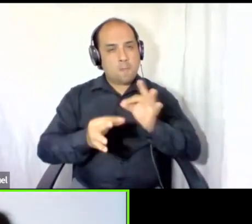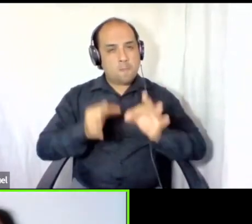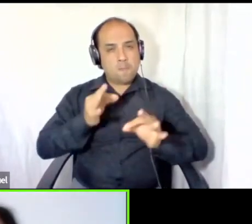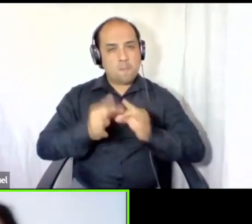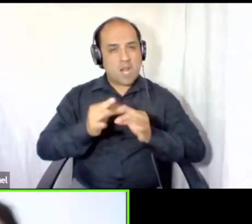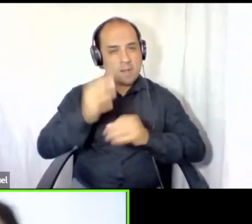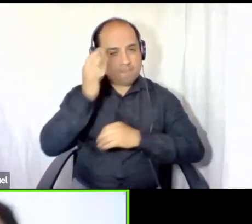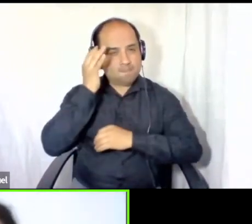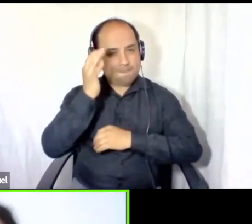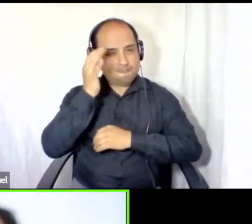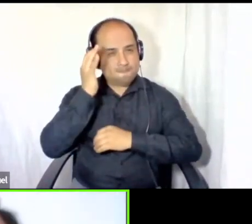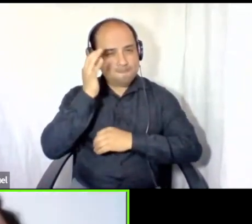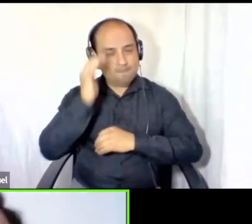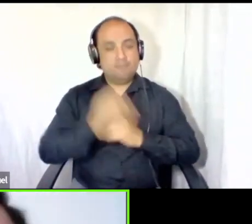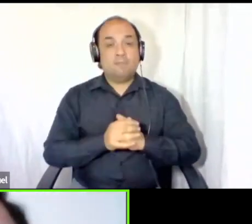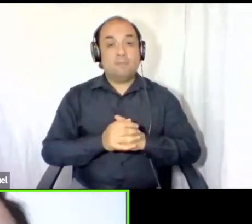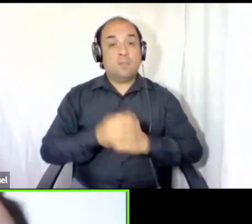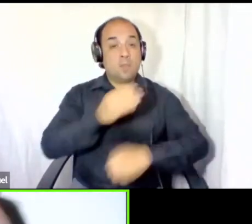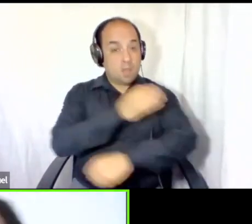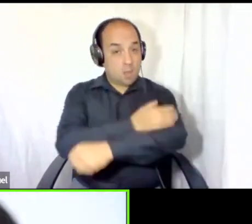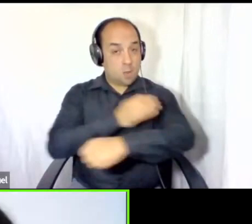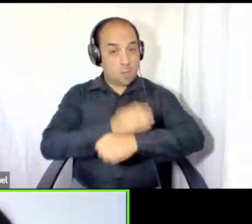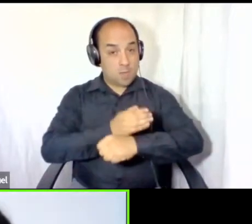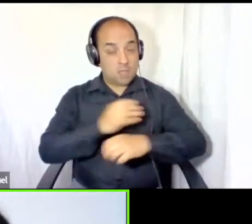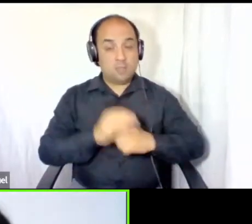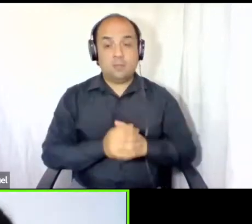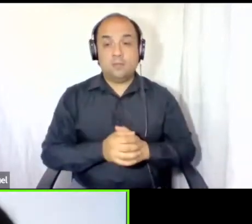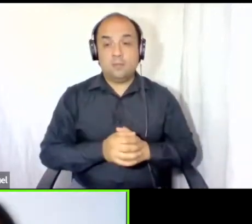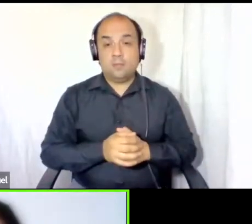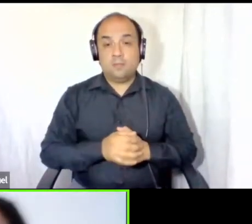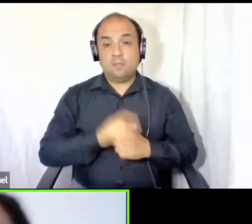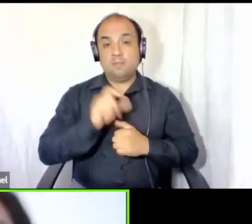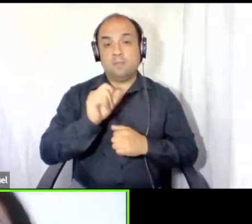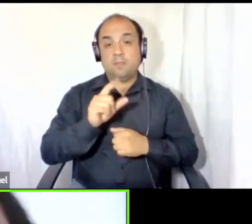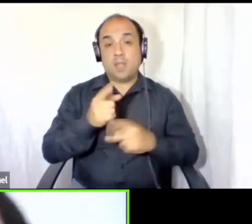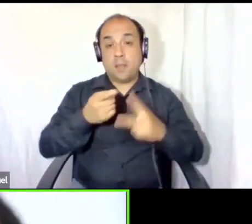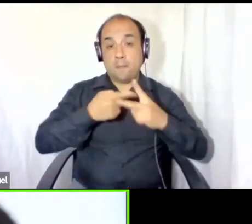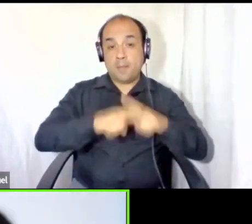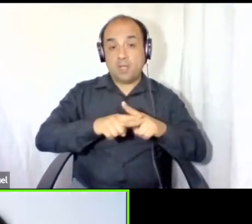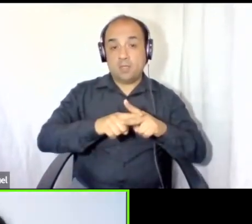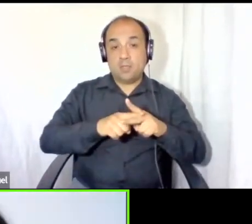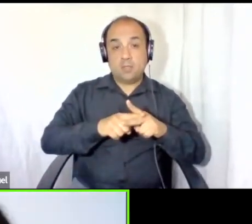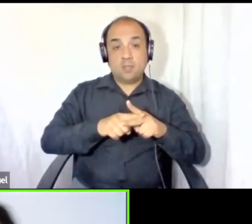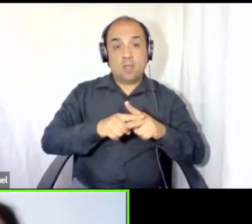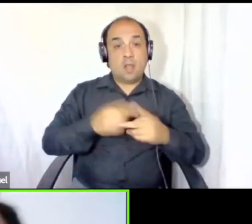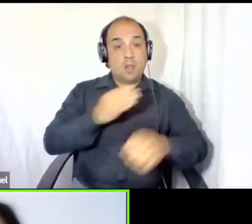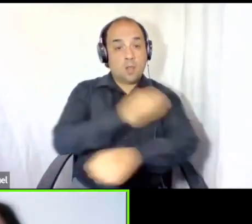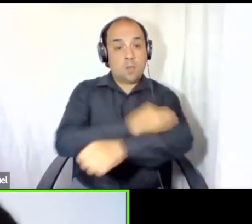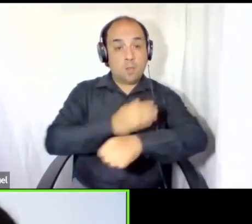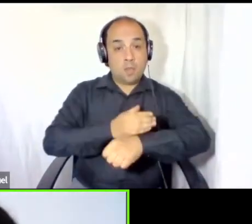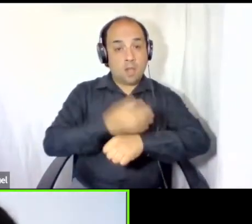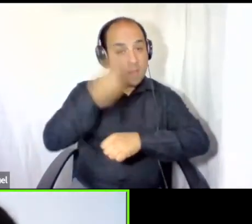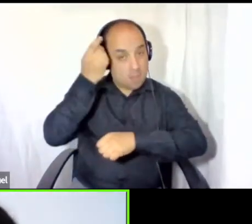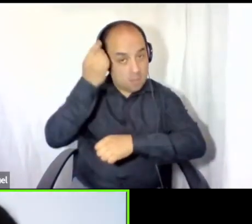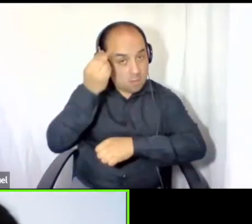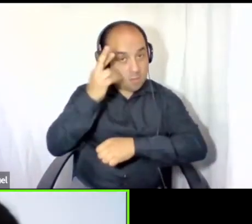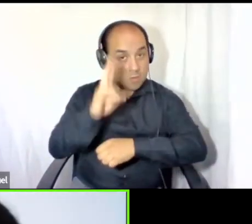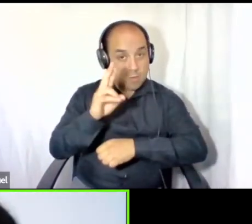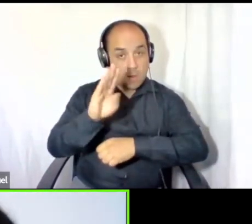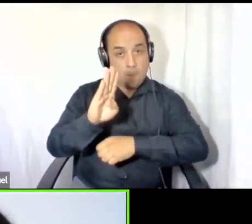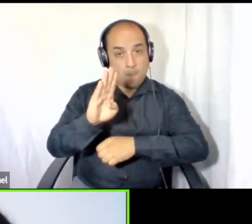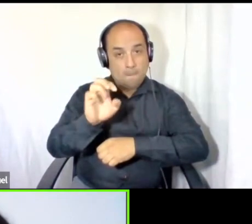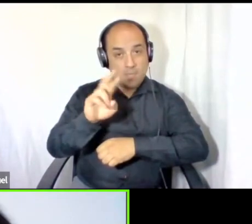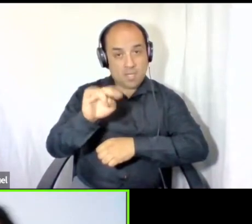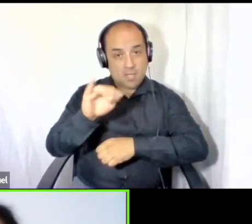Por acompañarnos. Y bueno, está obviamente desde el inicio también la doctora Berenice Pérez Ramírez, coordinadora del